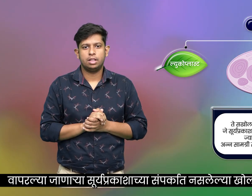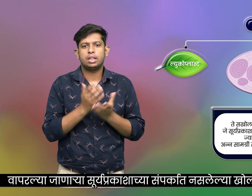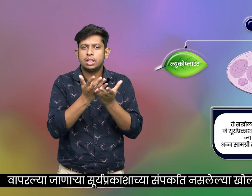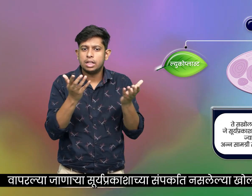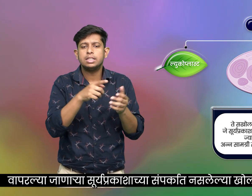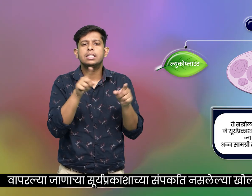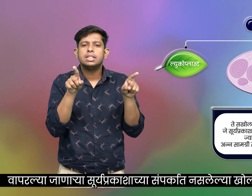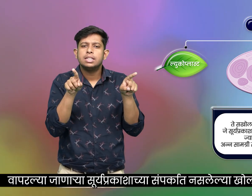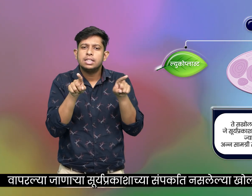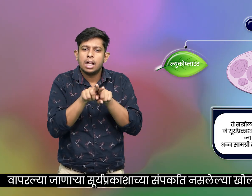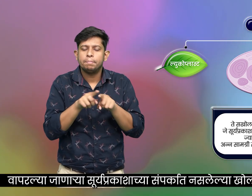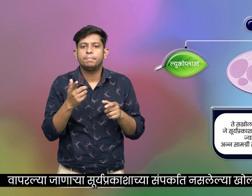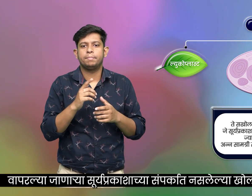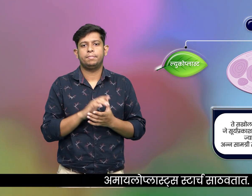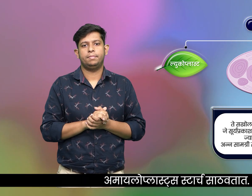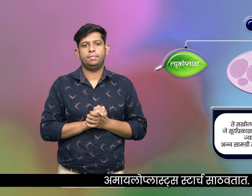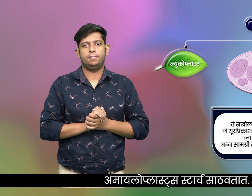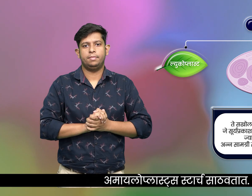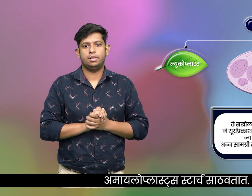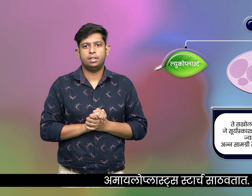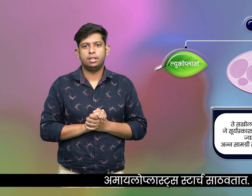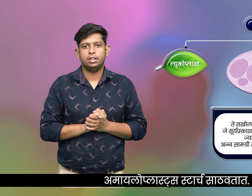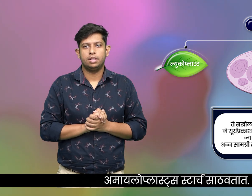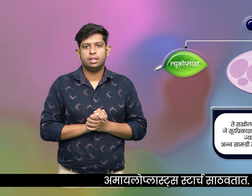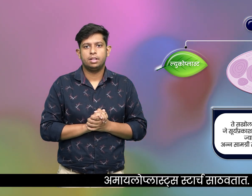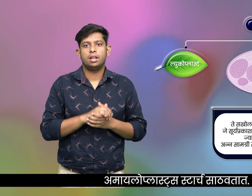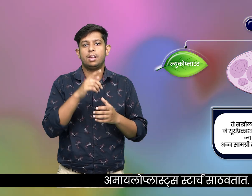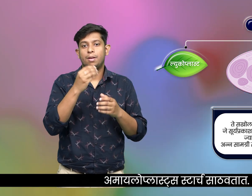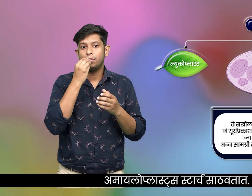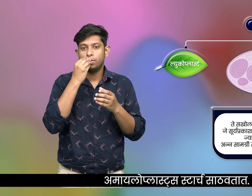खोल ऊतींमध्ये आढळतात. अमायलोप्लास्ट स्टार्च साठवतात.